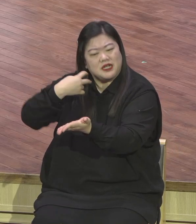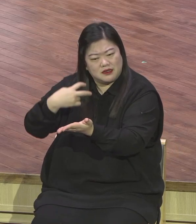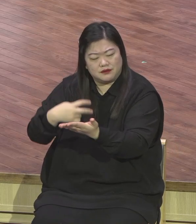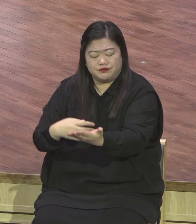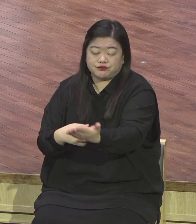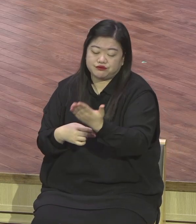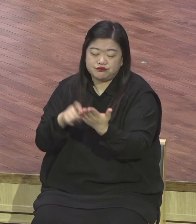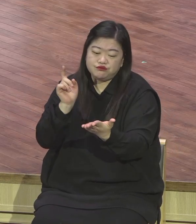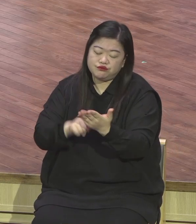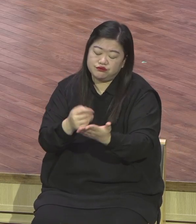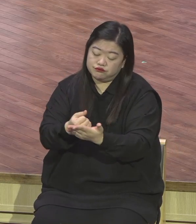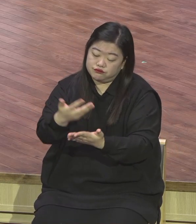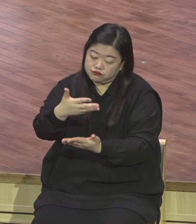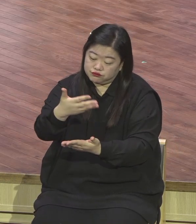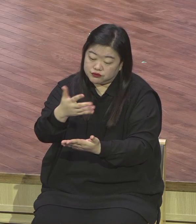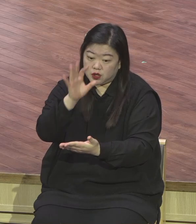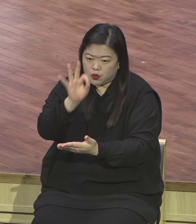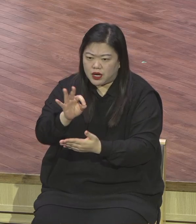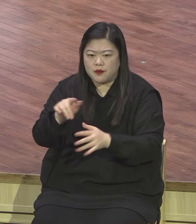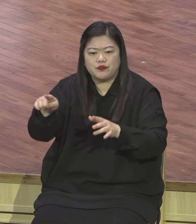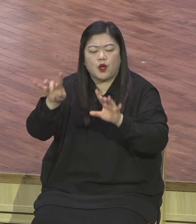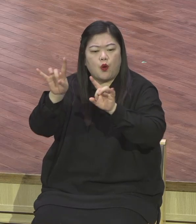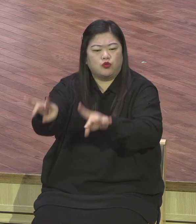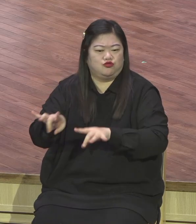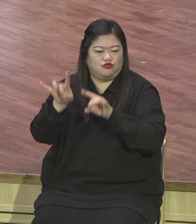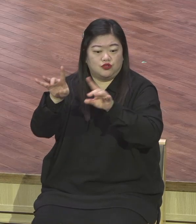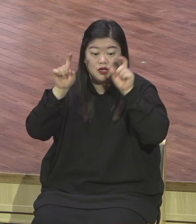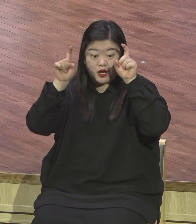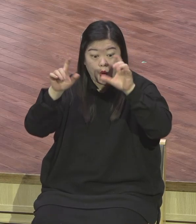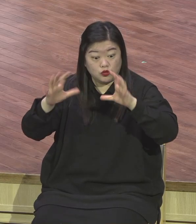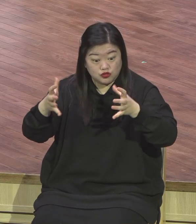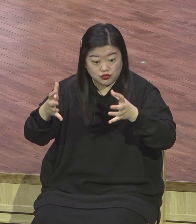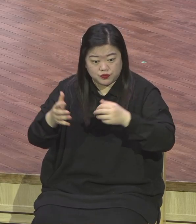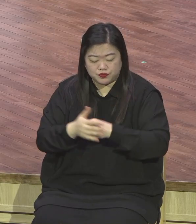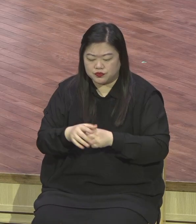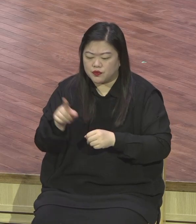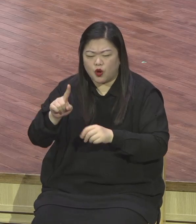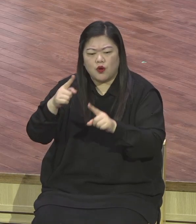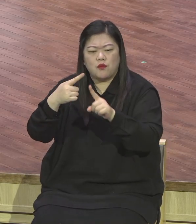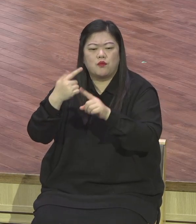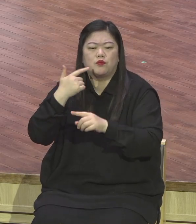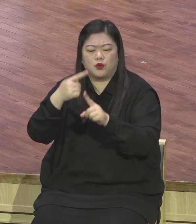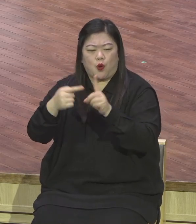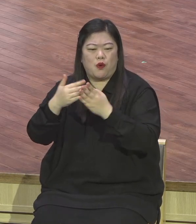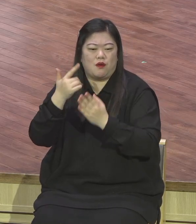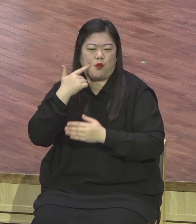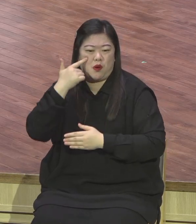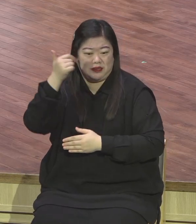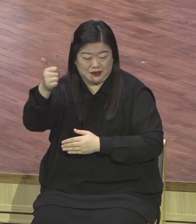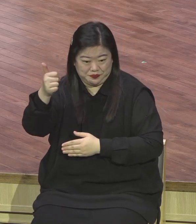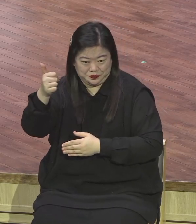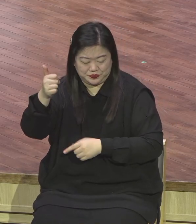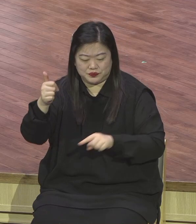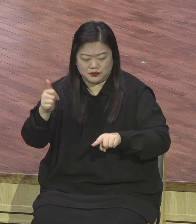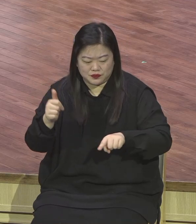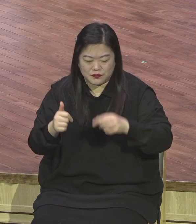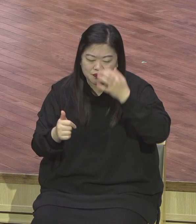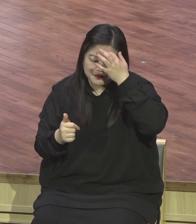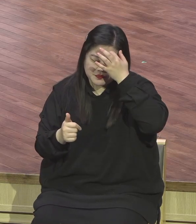사육을 하다가 아이 하나가 여자아이가 중학생이 꼴통 집 나가고 오만때만 짓을 많이 해가지고 애를